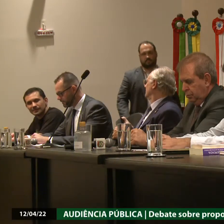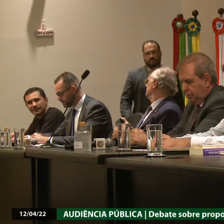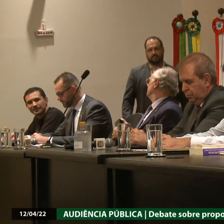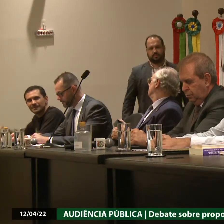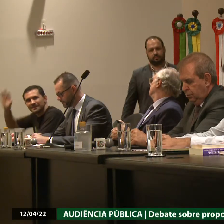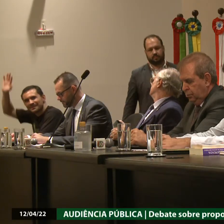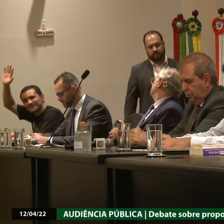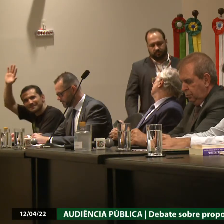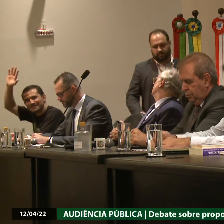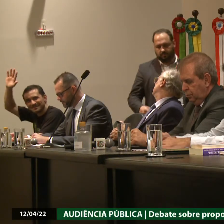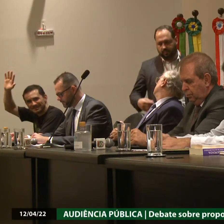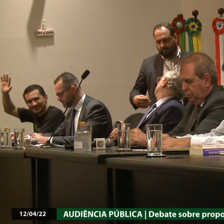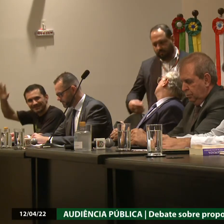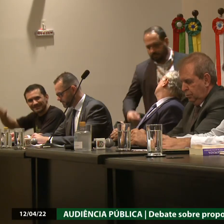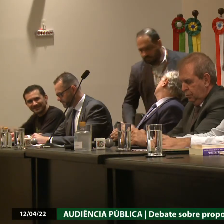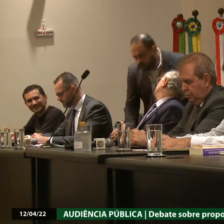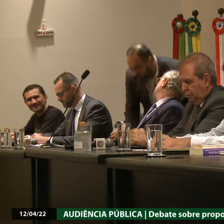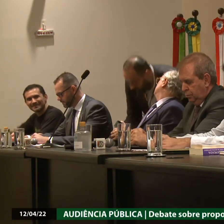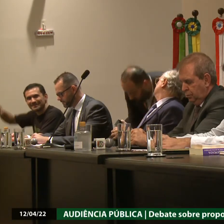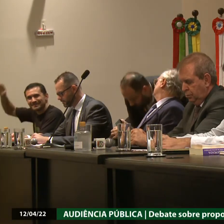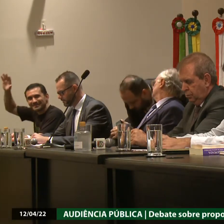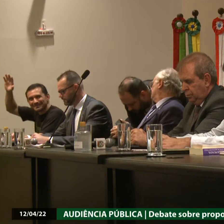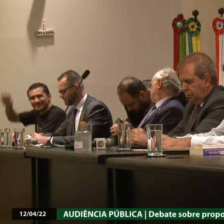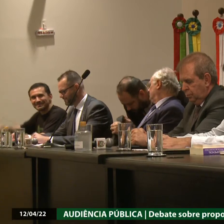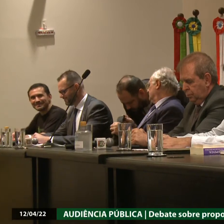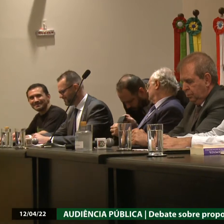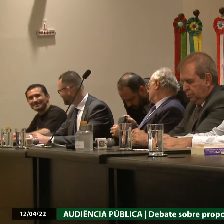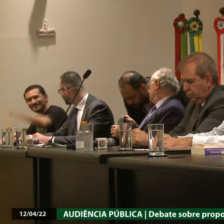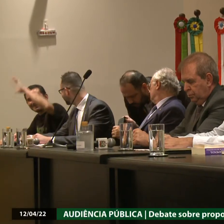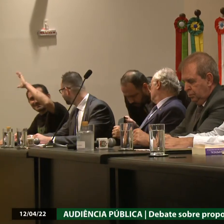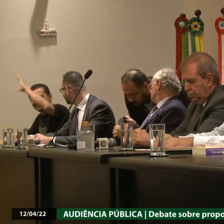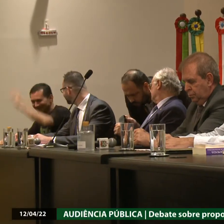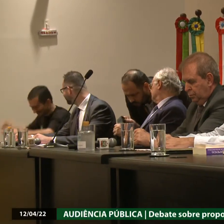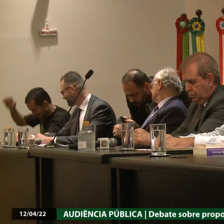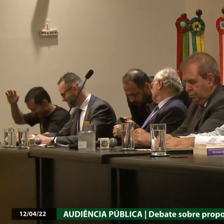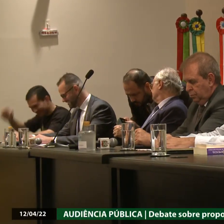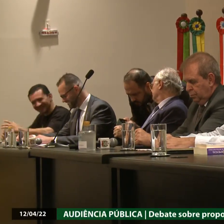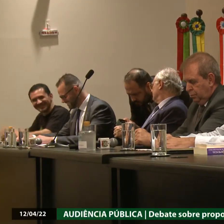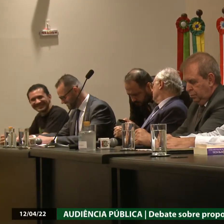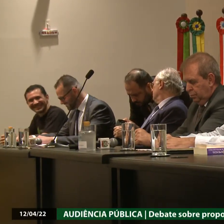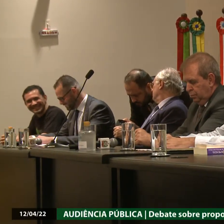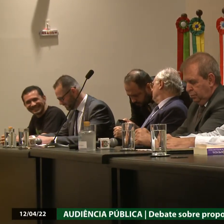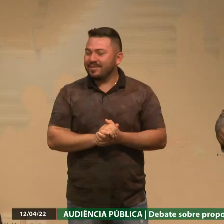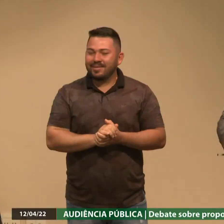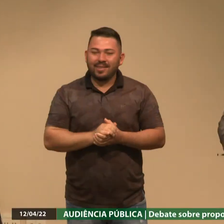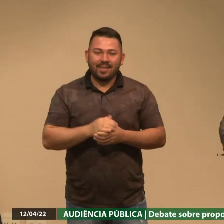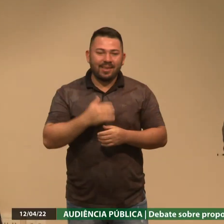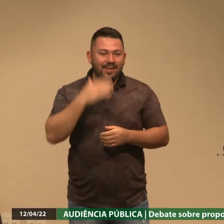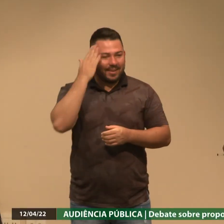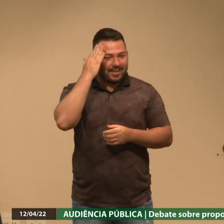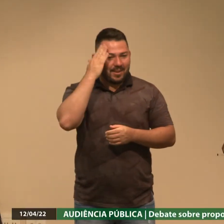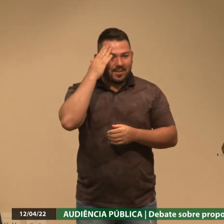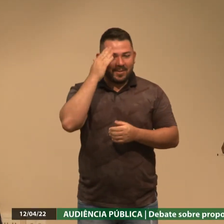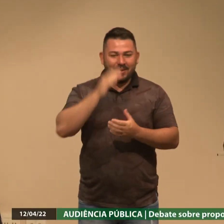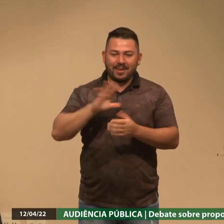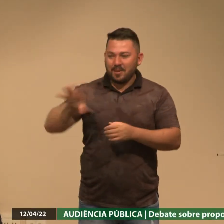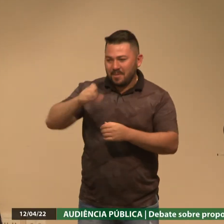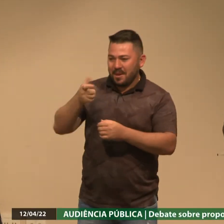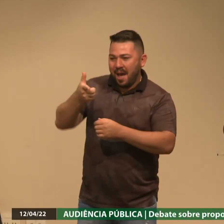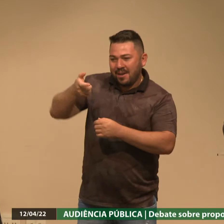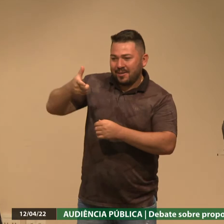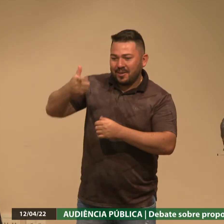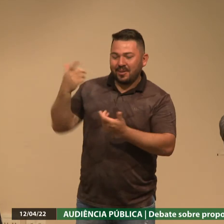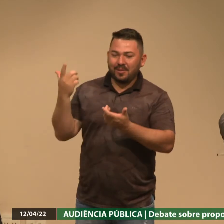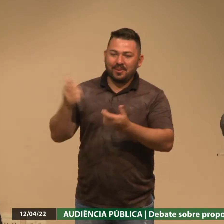Santana levanta a mão e Gerson levanta a mão fraca o Gerson sabia que ela pegar o atirador hoje